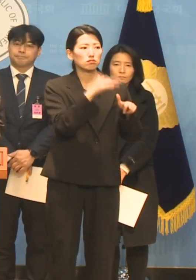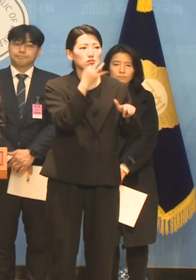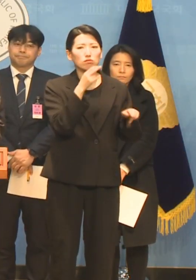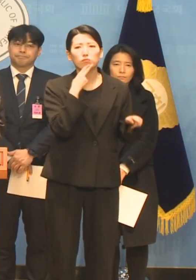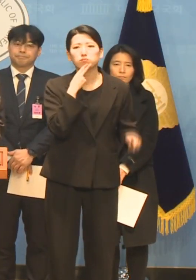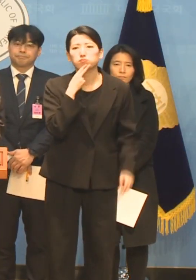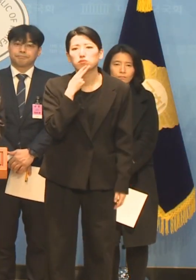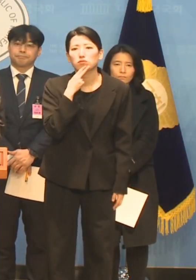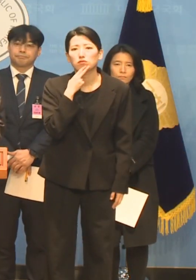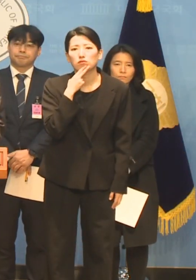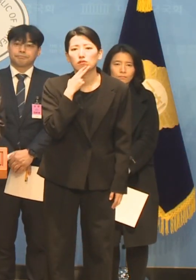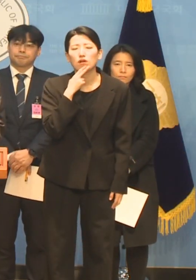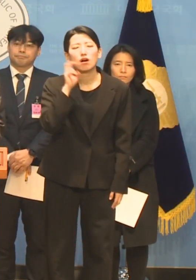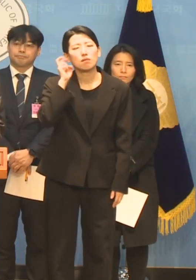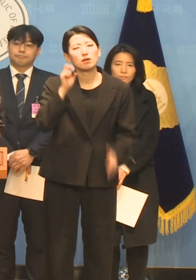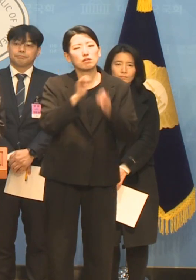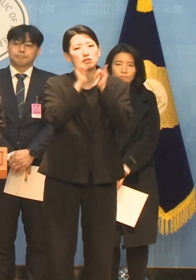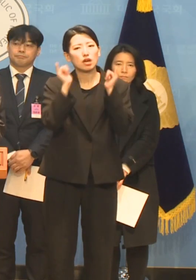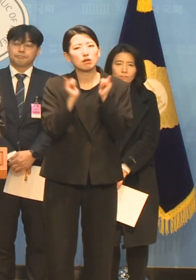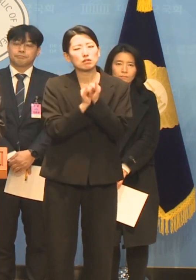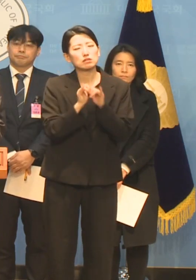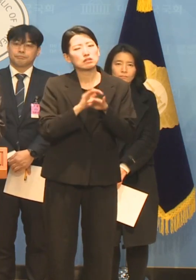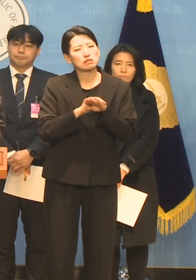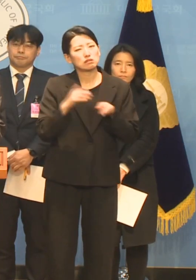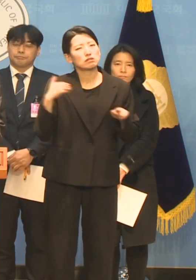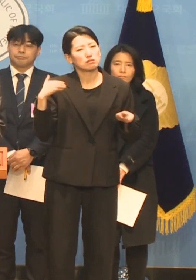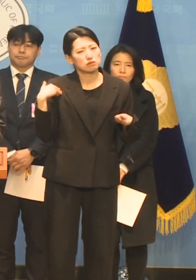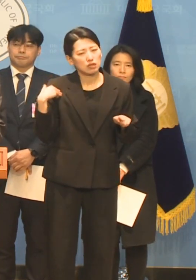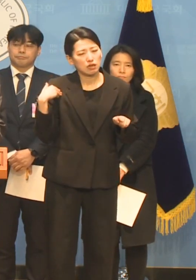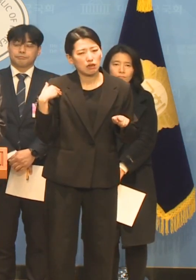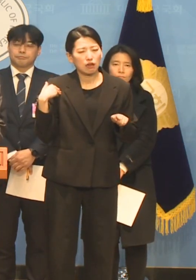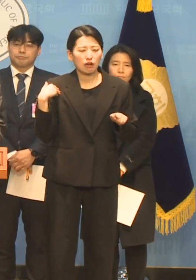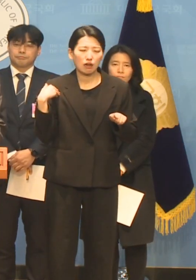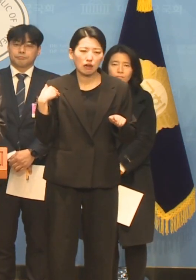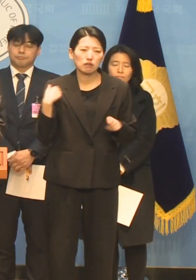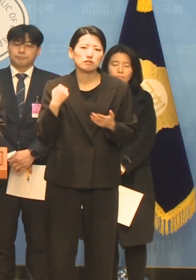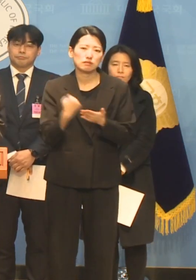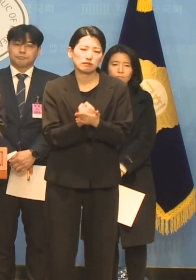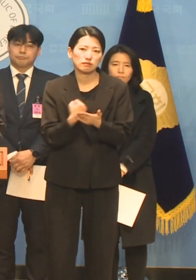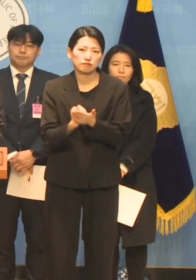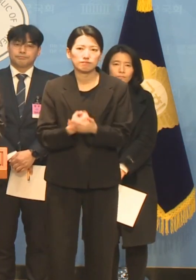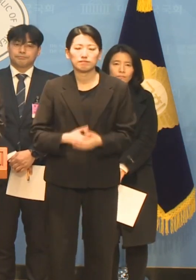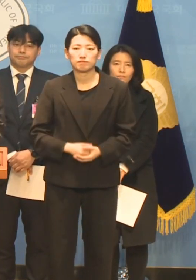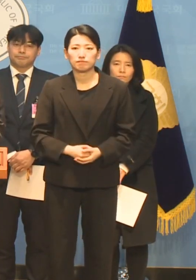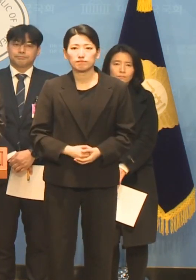사회에서 아직 받아들이지 못하고 있다는 것에 대해서 참 안타까움을 느낍니다. 일형 당뇨병은